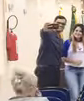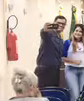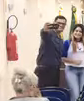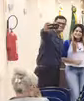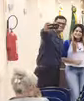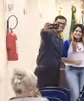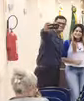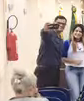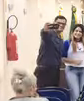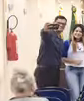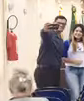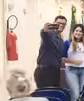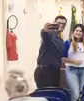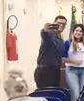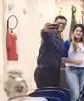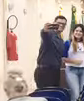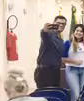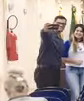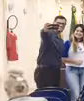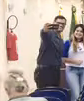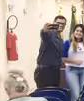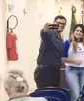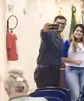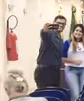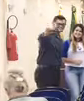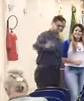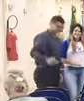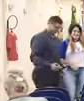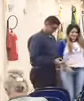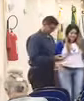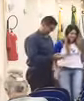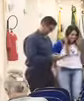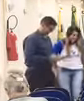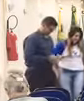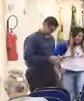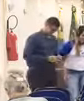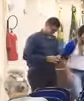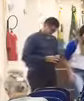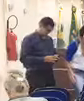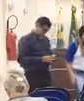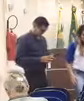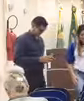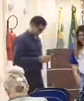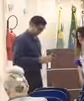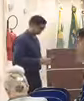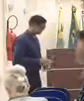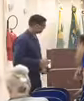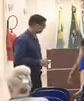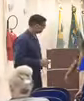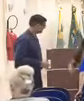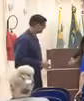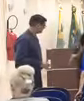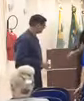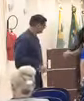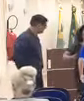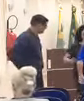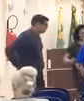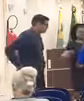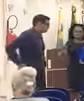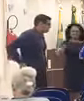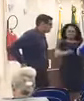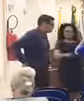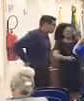que surgiu o convite, como sempre acontece, da casa ao prefeito, então ele tem o tempo livre, é isso. Exatamente, o tempo é livre